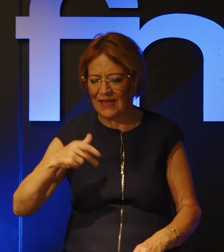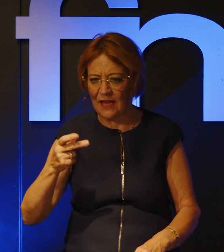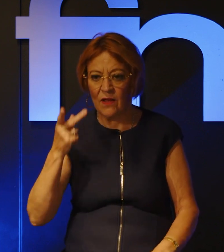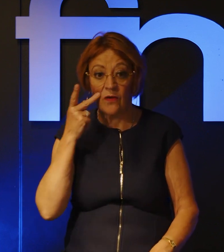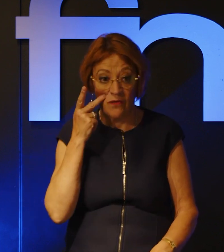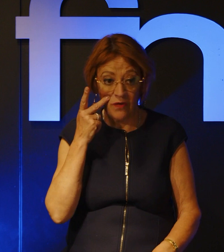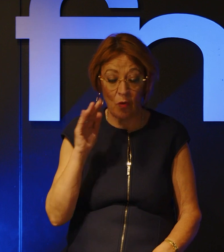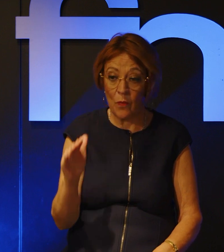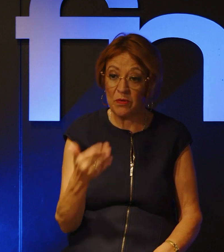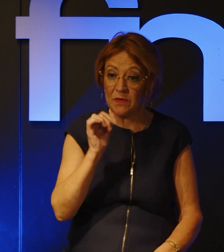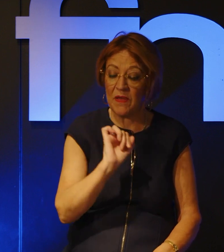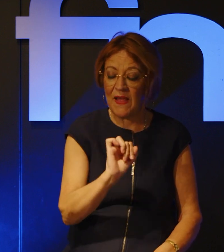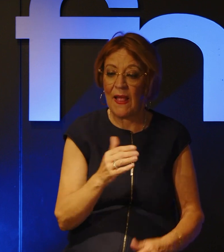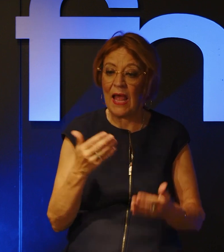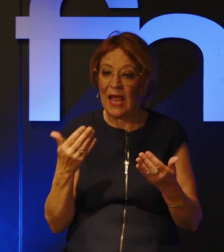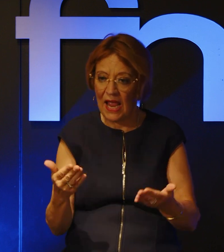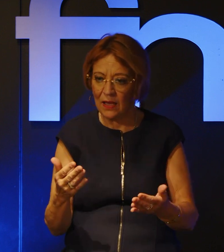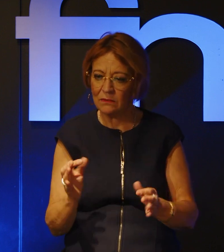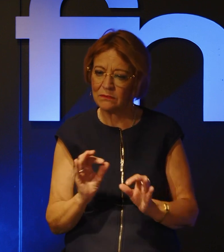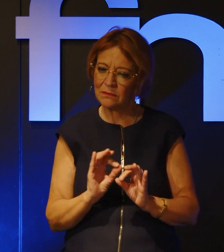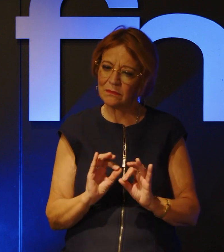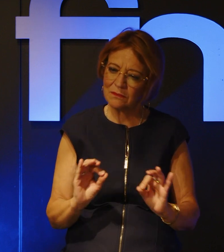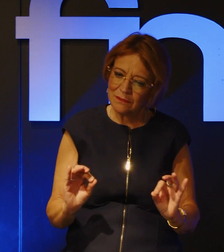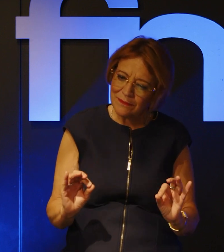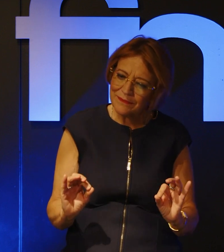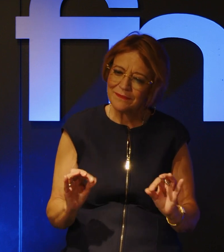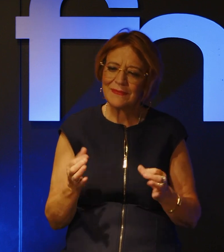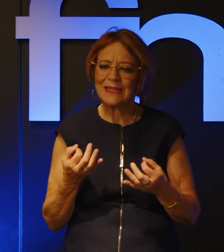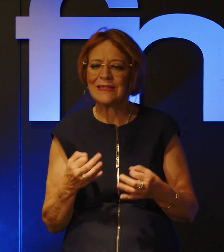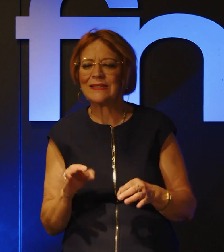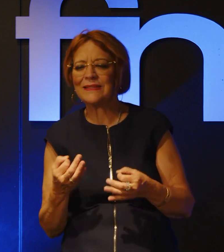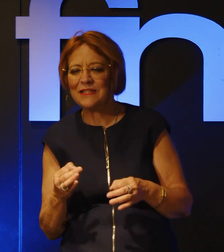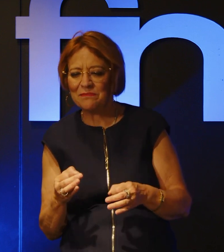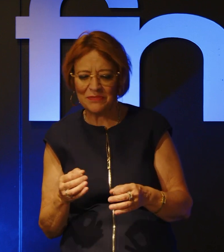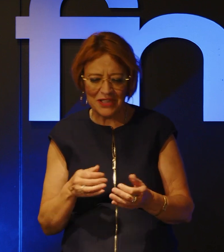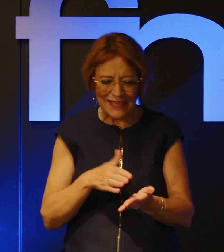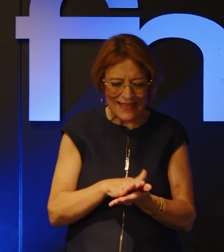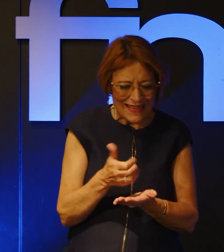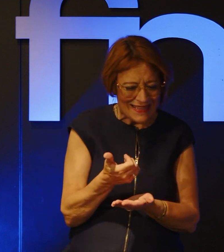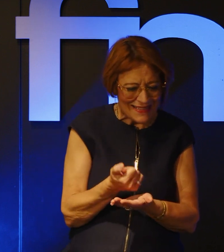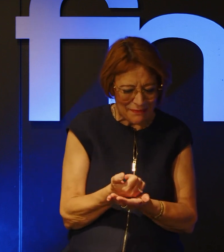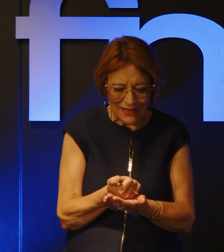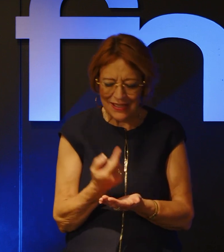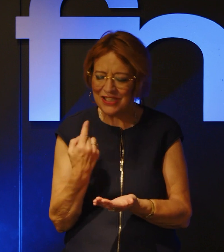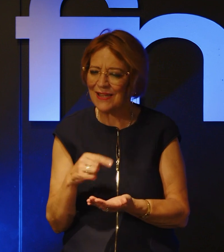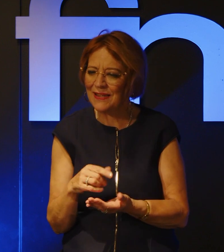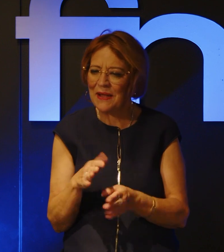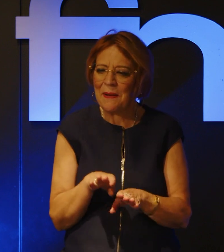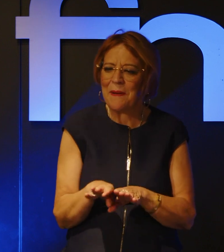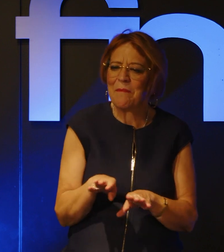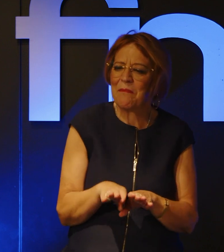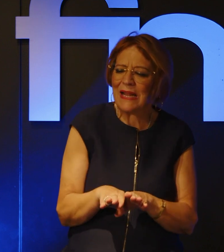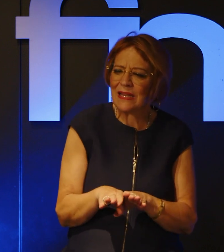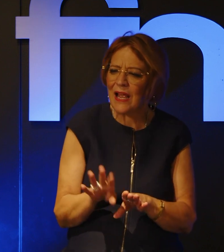vive segundo o princípio de ser gentil preferindo a simplicidade dos ténis simbolizando uma abordagem prática e